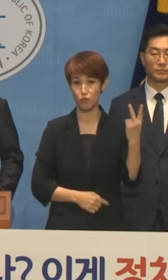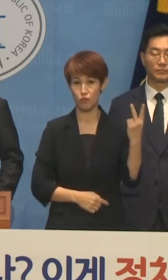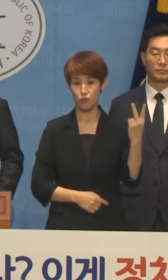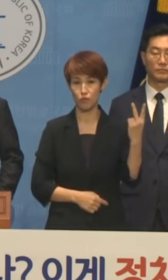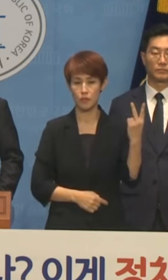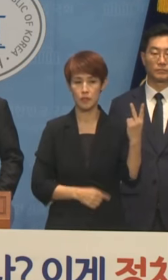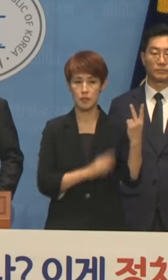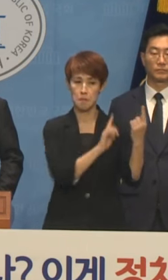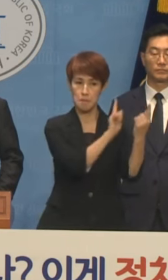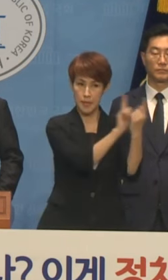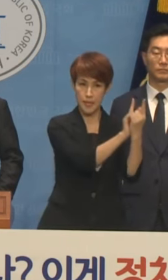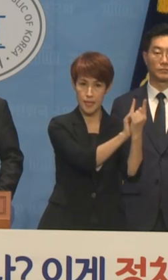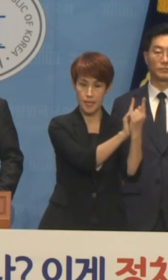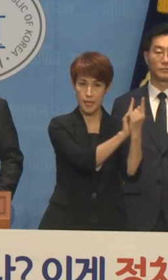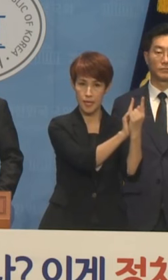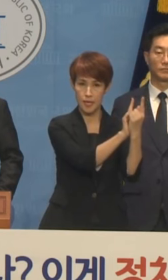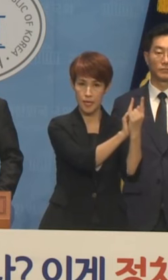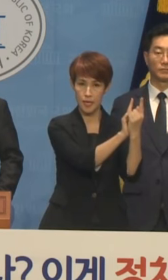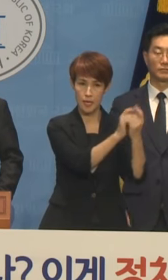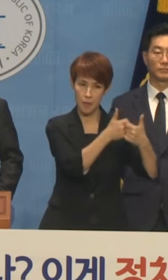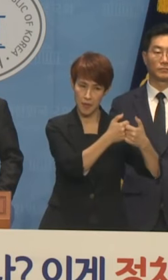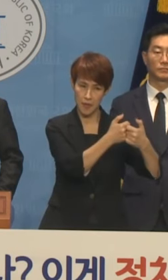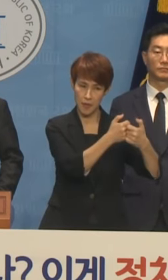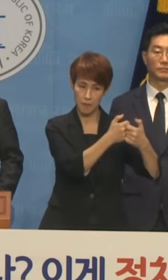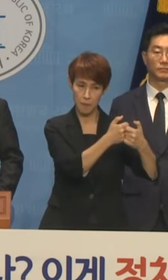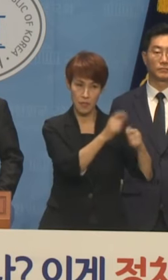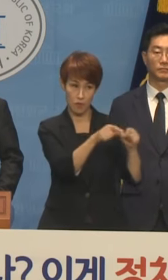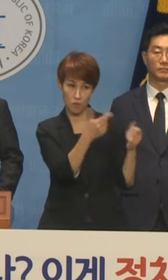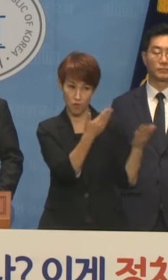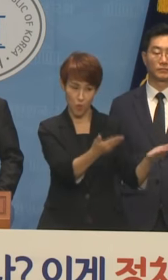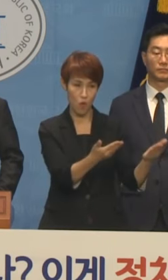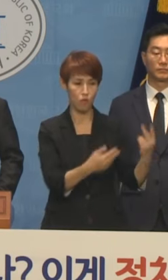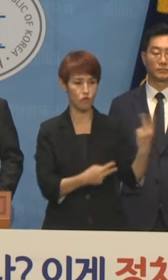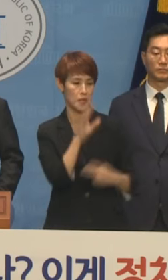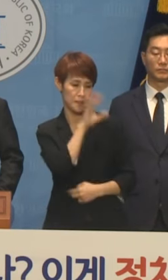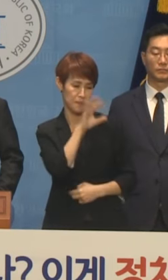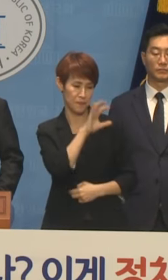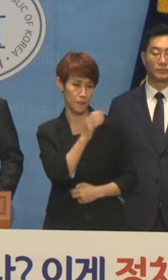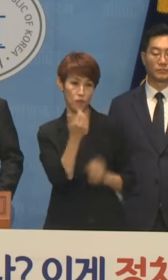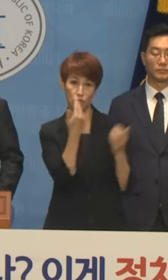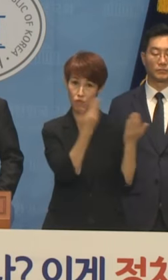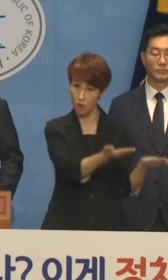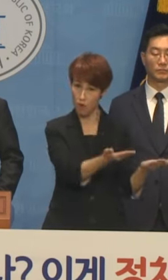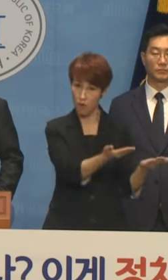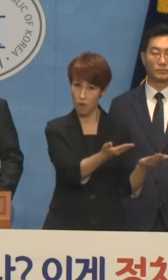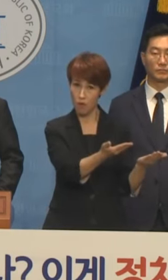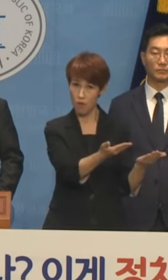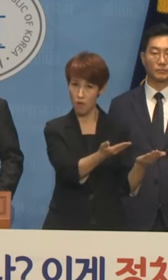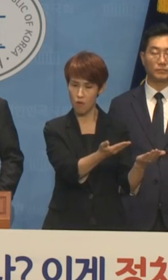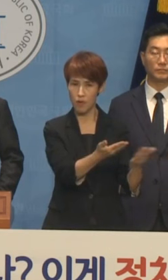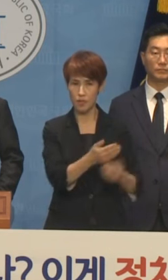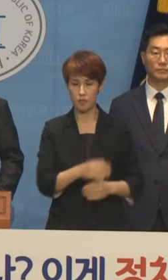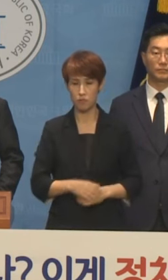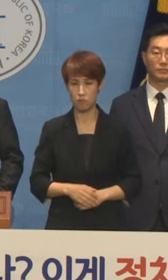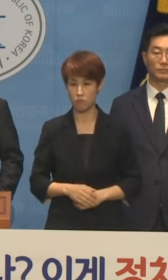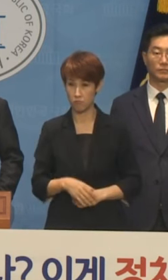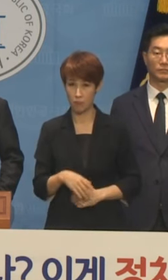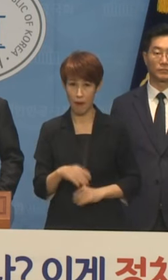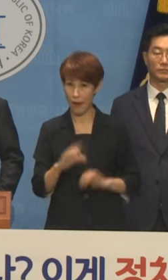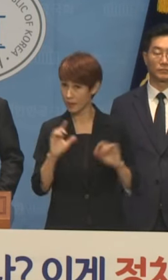만나서 서로 면담을 갖게 해주고 사전에 증언 연습을 하게 했다라고 하는 부분들이 만약에 사실이